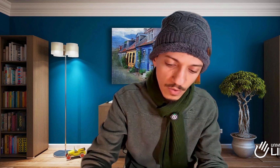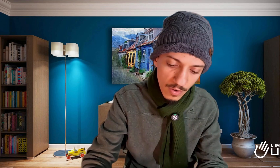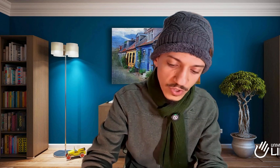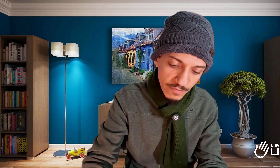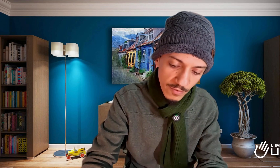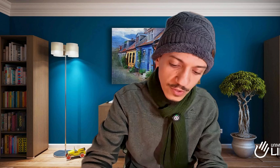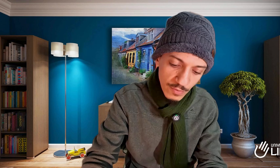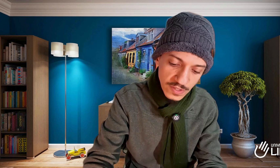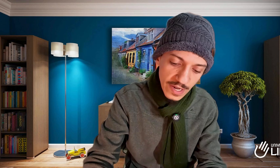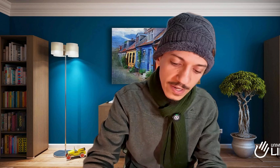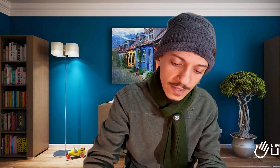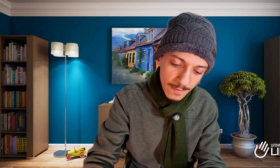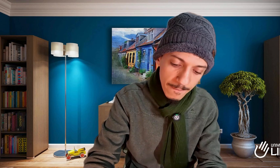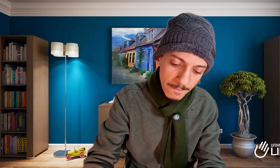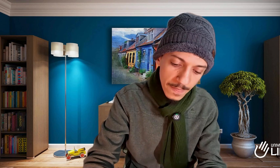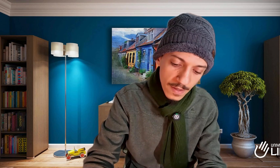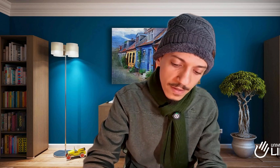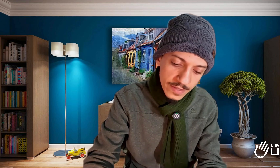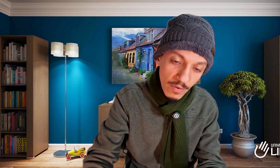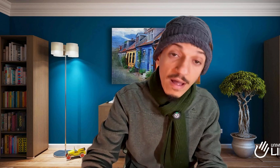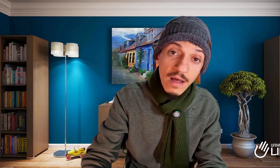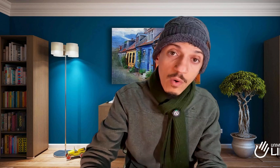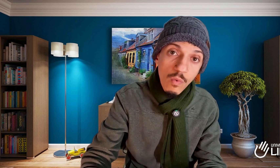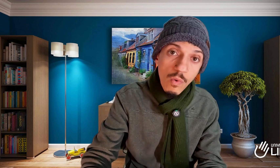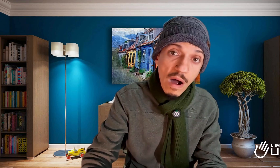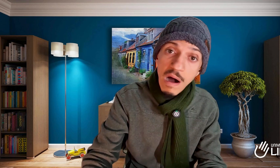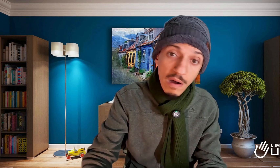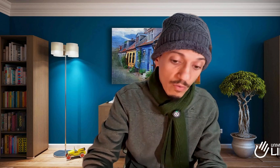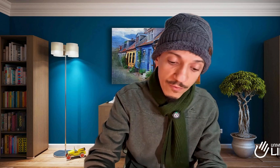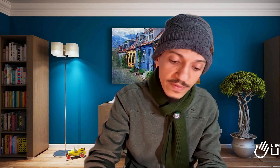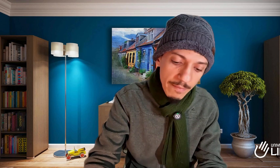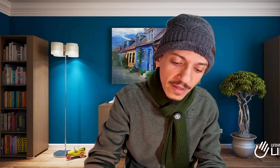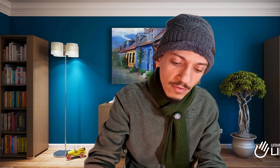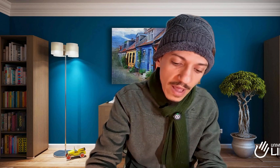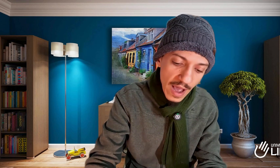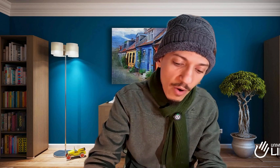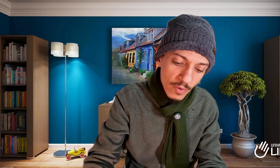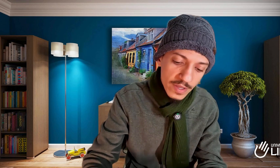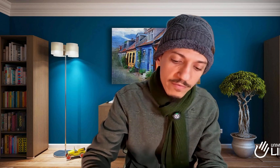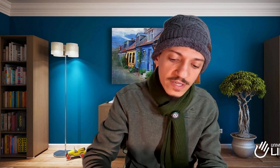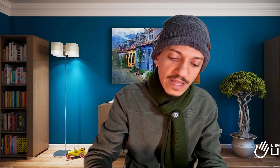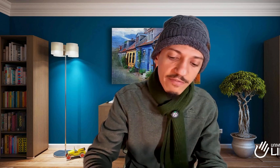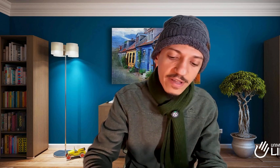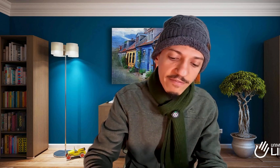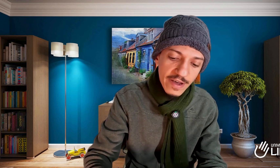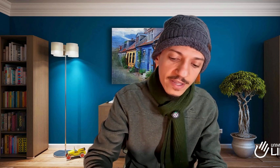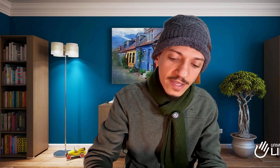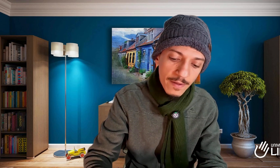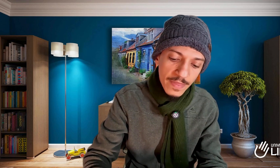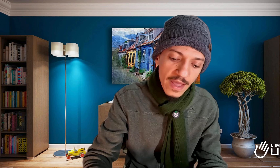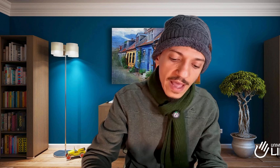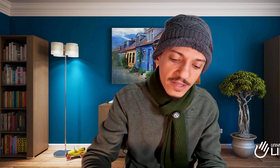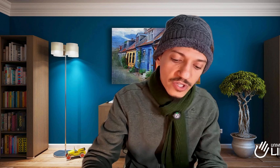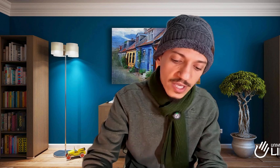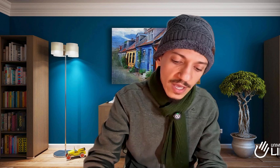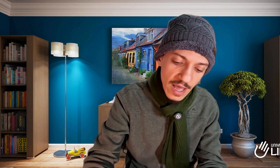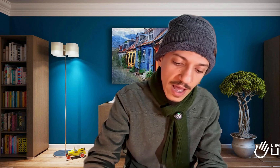já vou te mostrar aqui. Então, o fundamento real que você deve gravar aqui é de que a